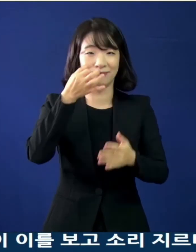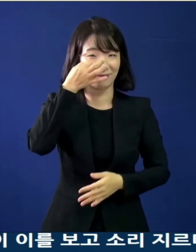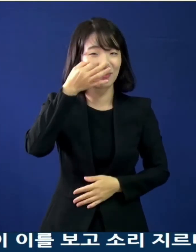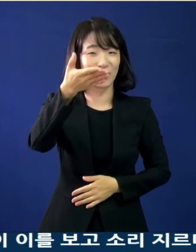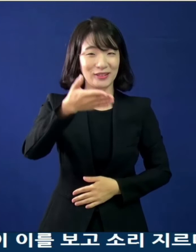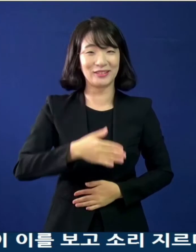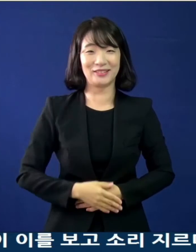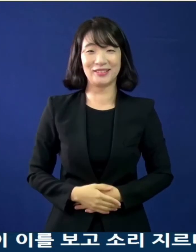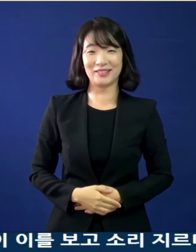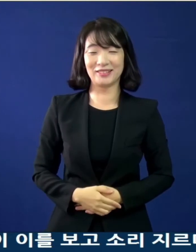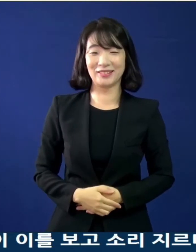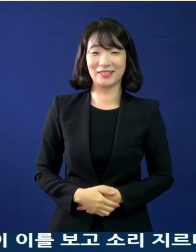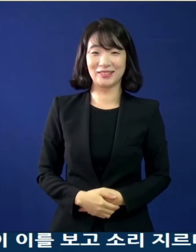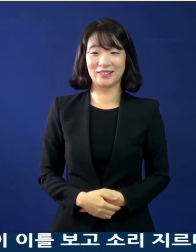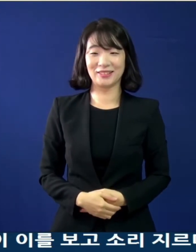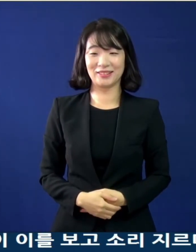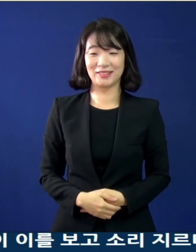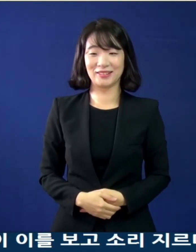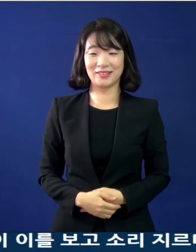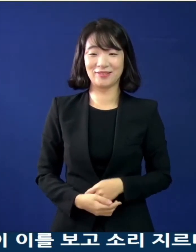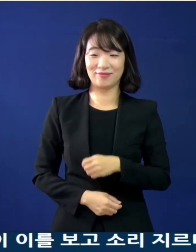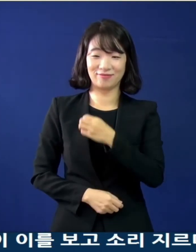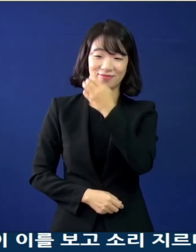한번 보십시다.